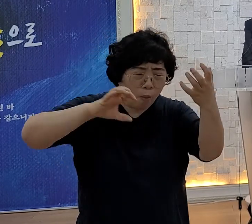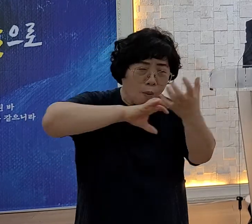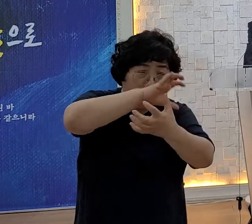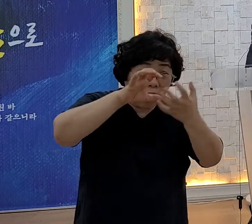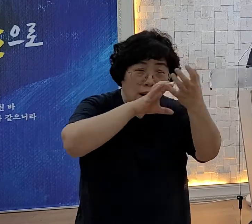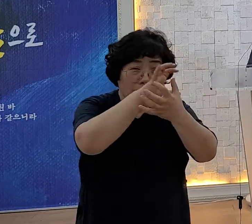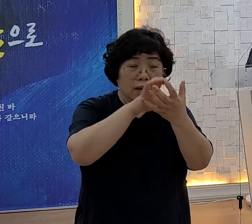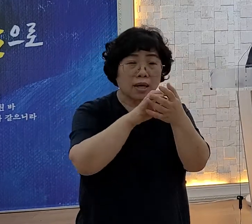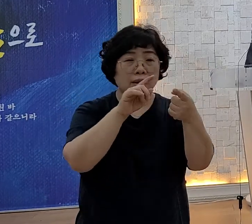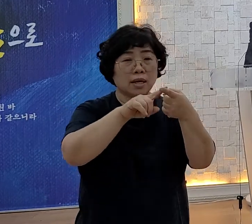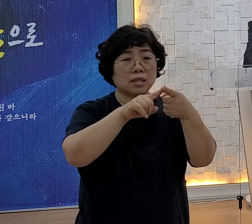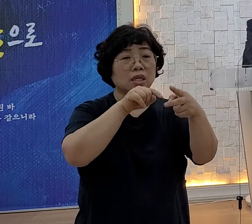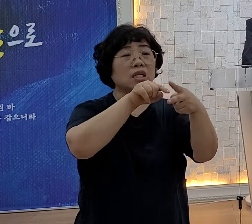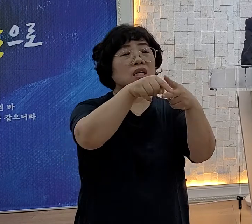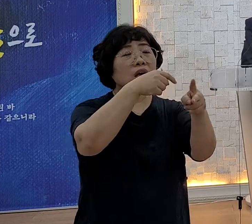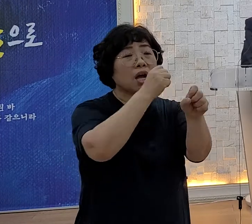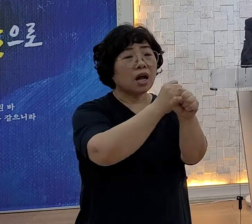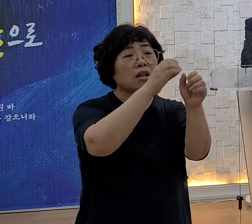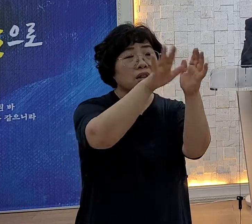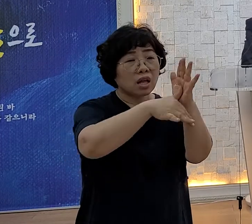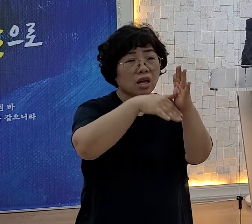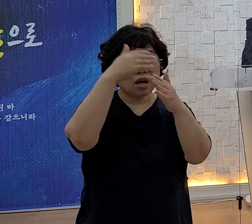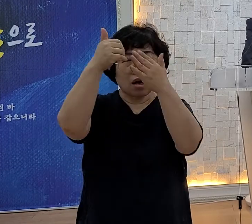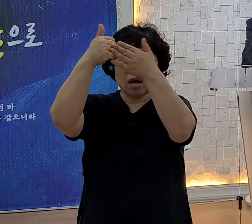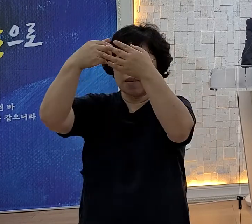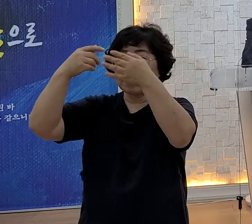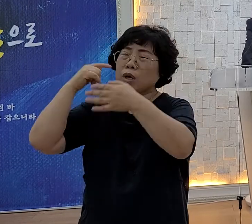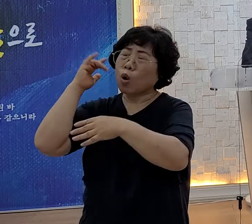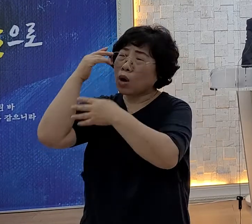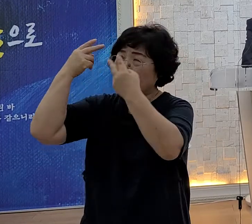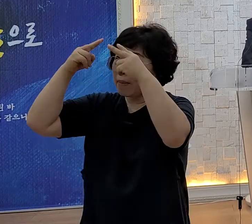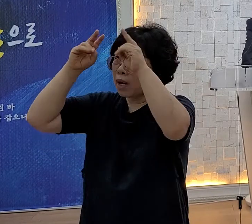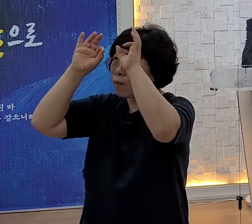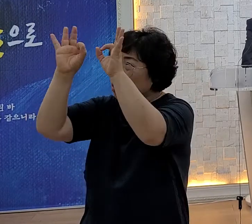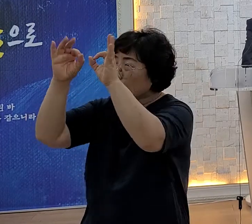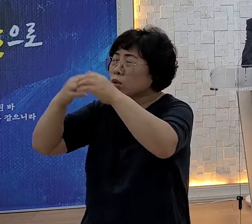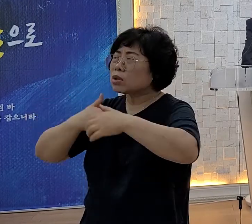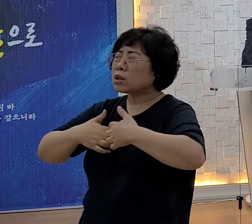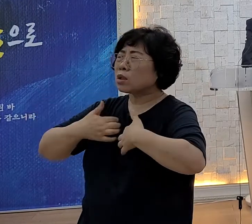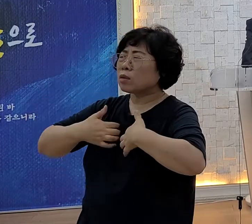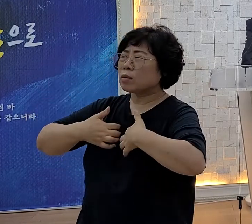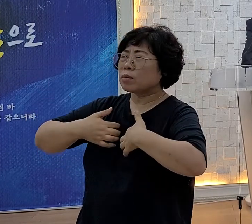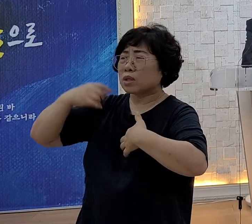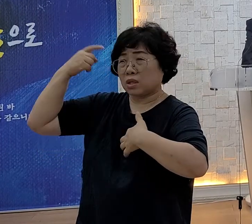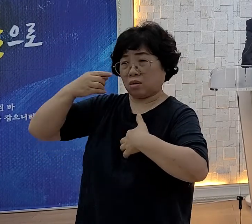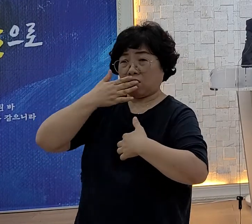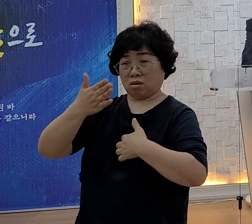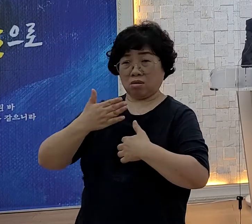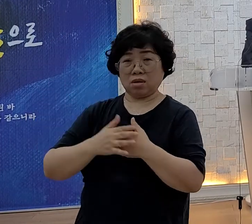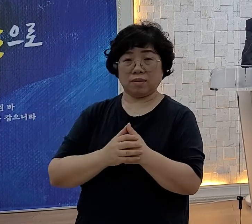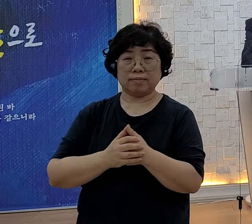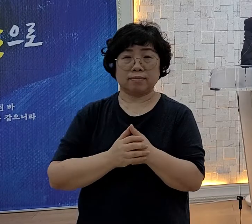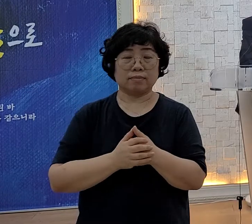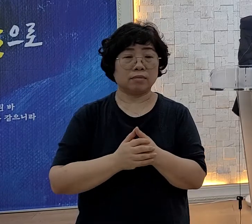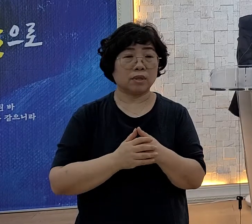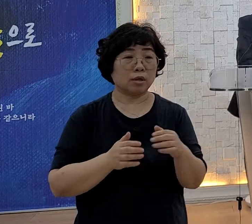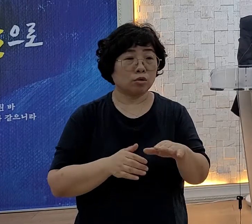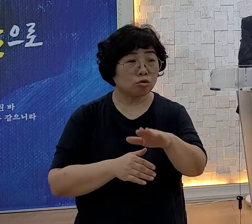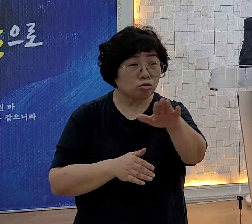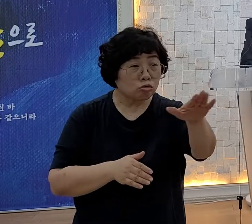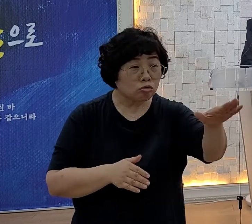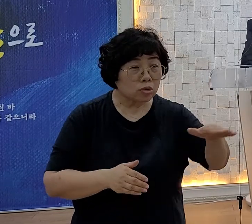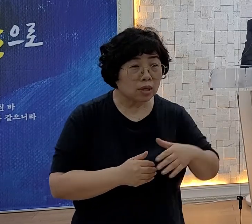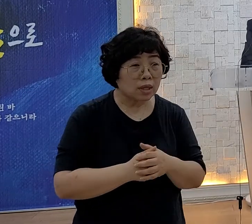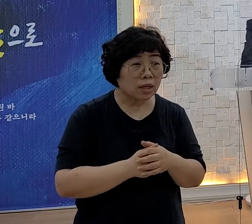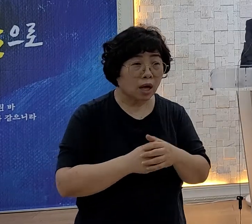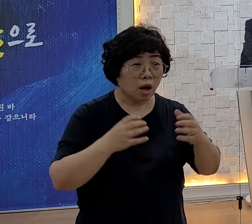영광을 바라보고 즐거워할 수 있는 이런 문제가 된다라는 것을 이런 관점에서 제가 말씀을 나누려고 합니다. 우리가 여러분